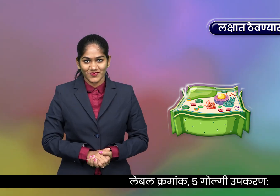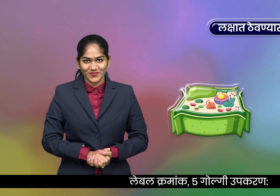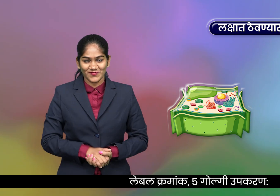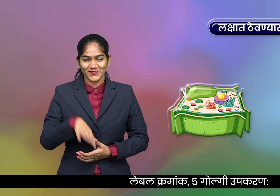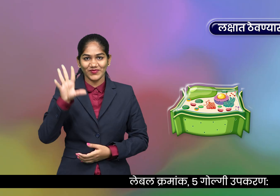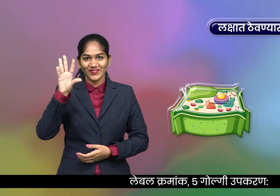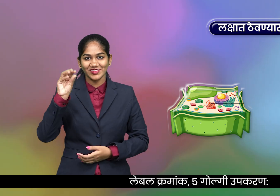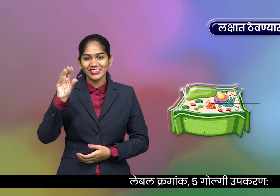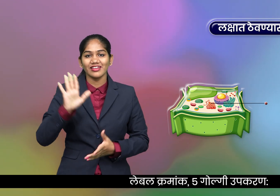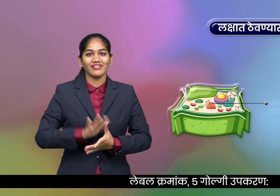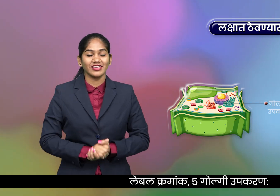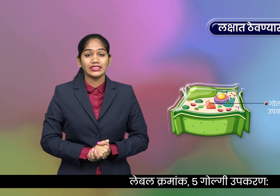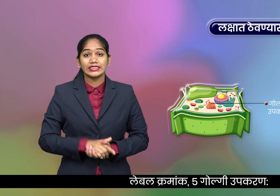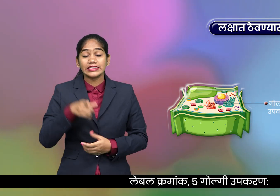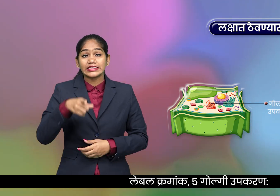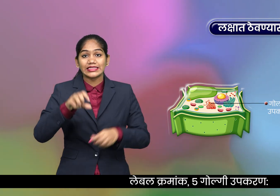लेबल क्रमांक 5, गोल्गी उपकरण.